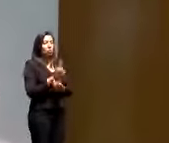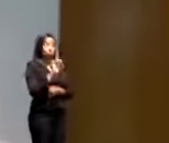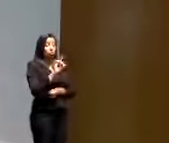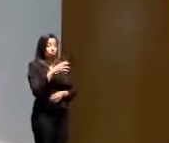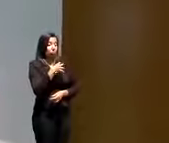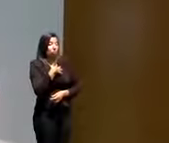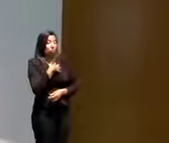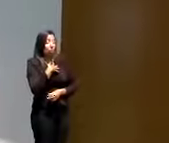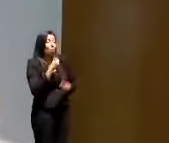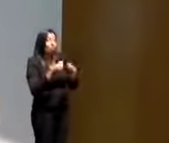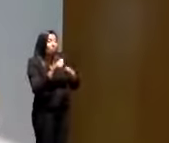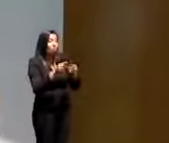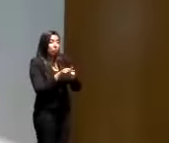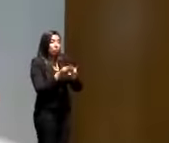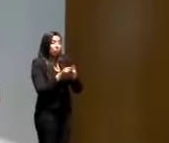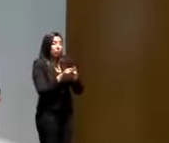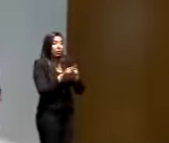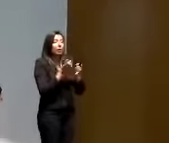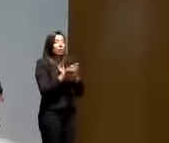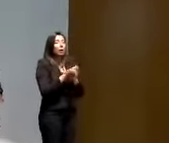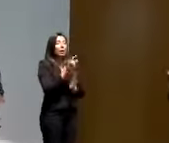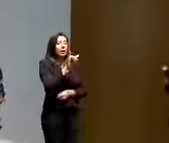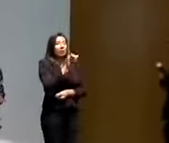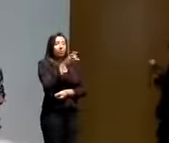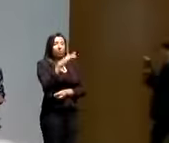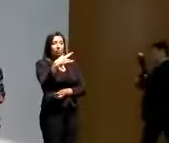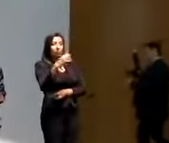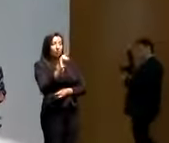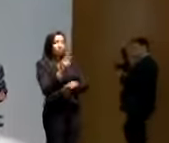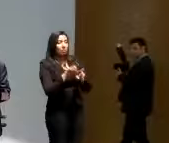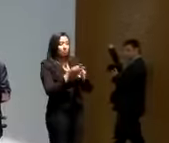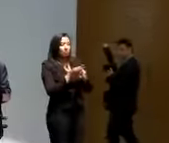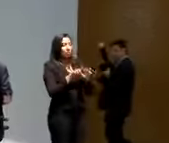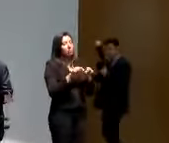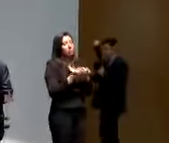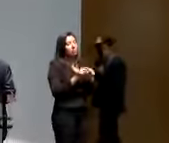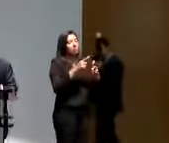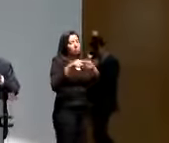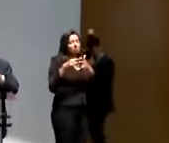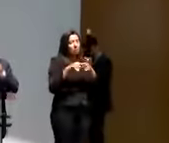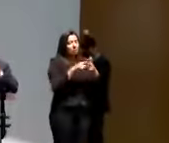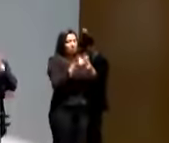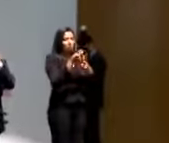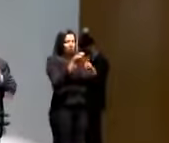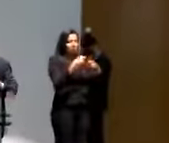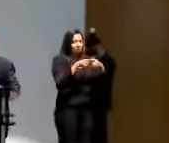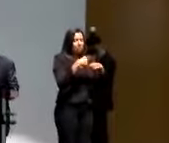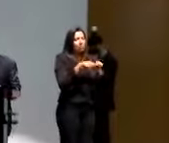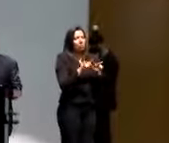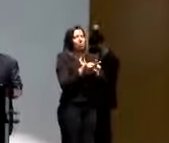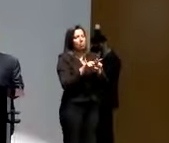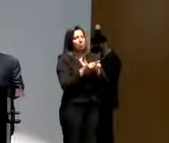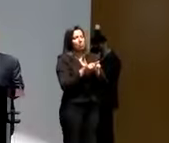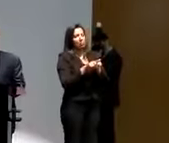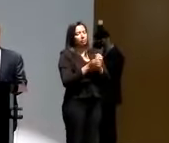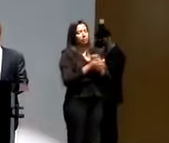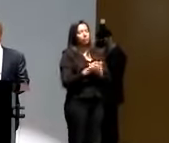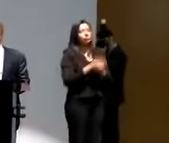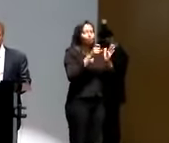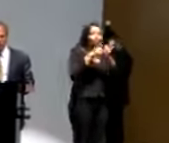era um sintoma do fenômeno inflacionário. Depois congelamos ativos financeiros. Tivemos 2 surtos de